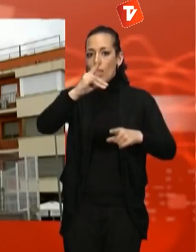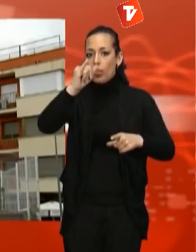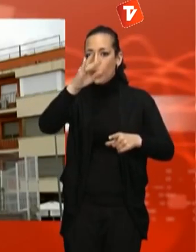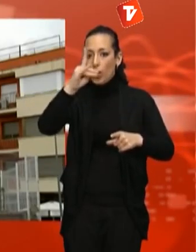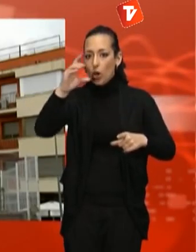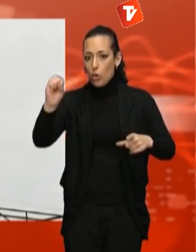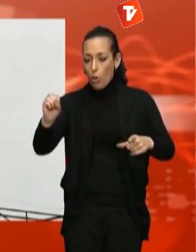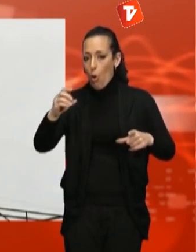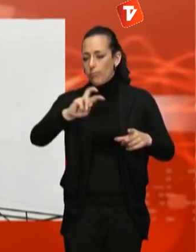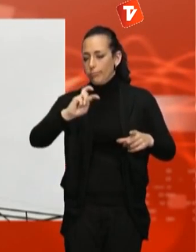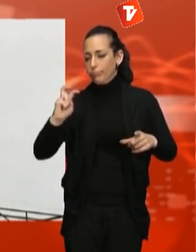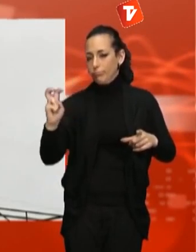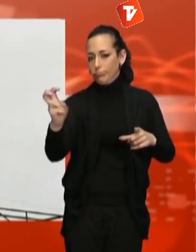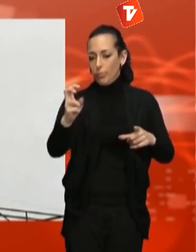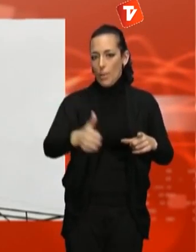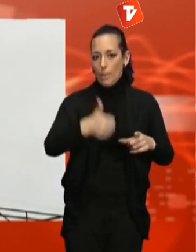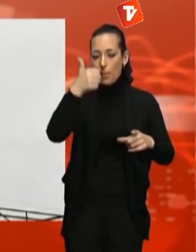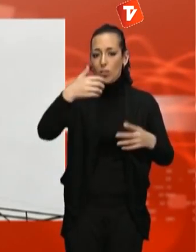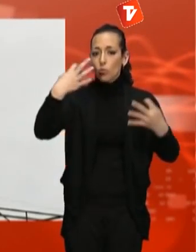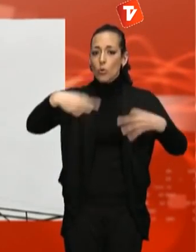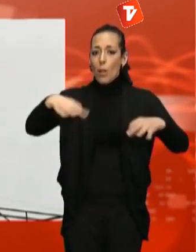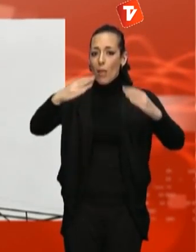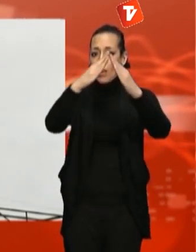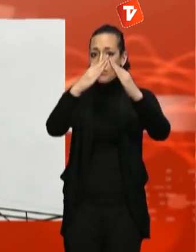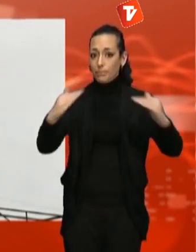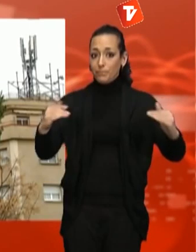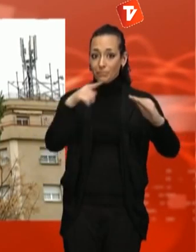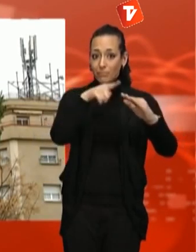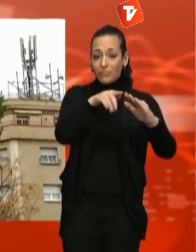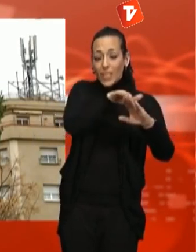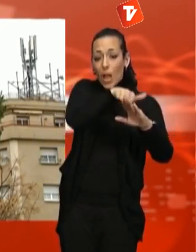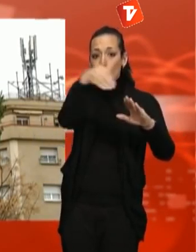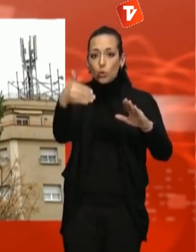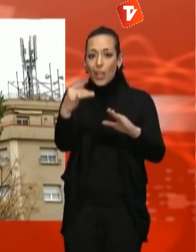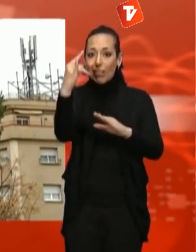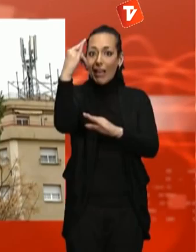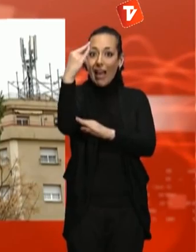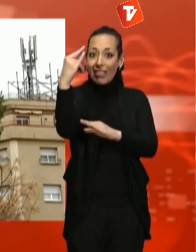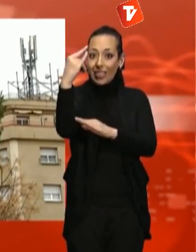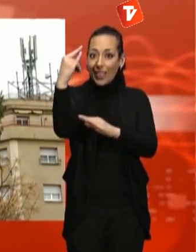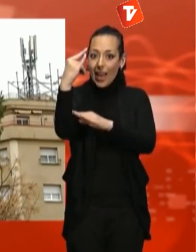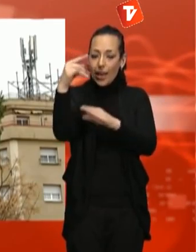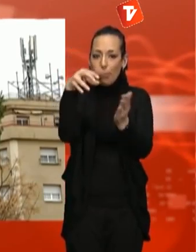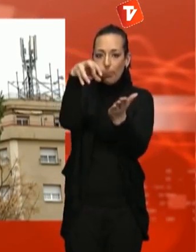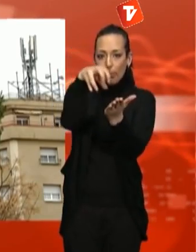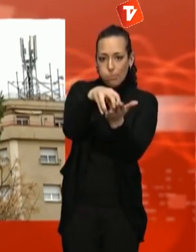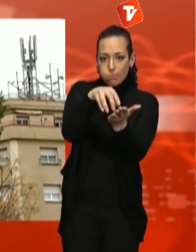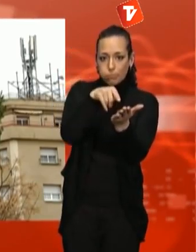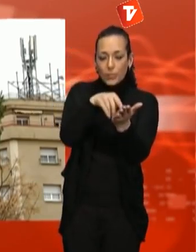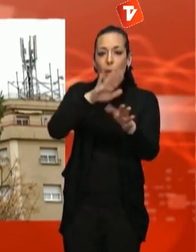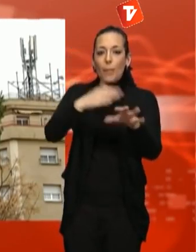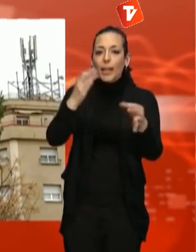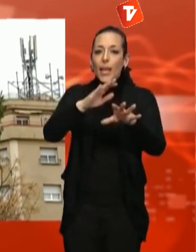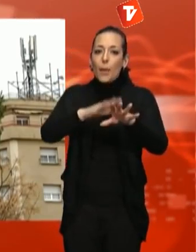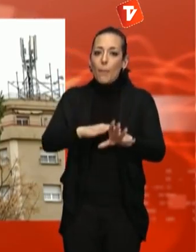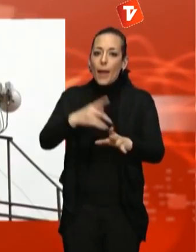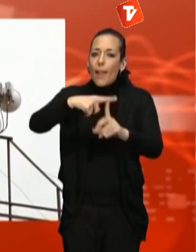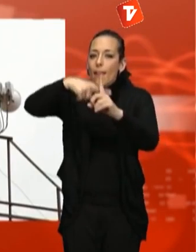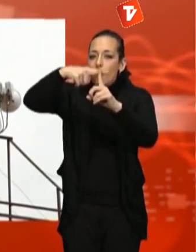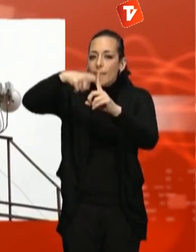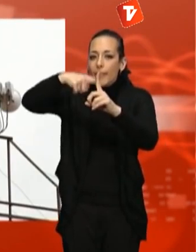situats generalment sobre les taulades on s'ubiquen les antenes. D'aquesta manera poden mesurar els nivells del camp electromagnètic en el seu punt de